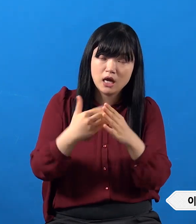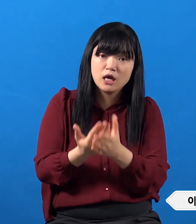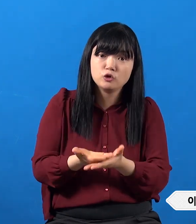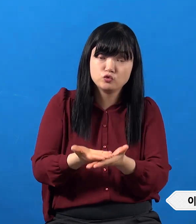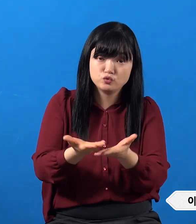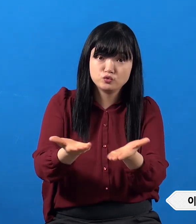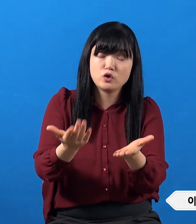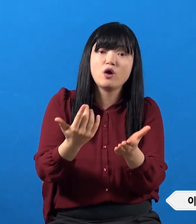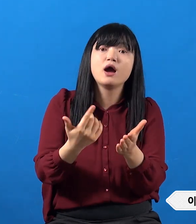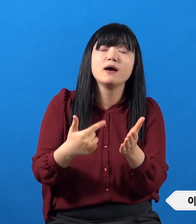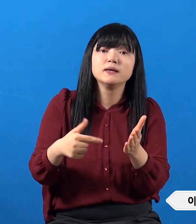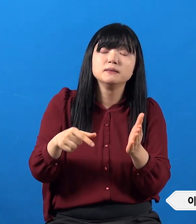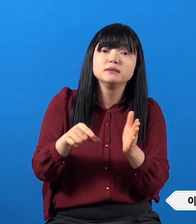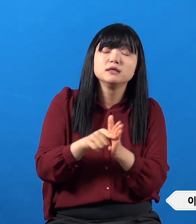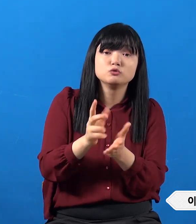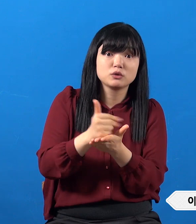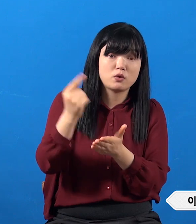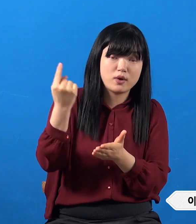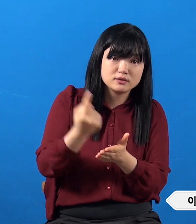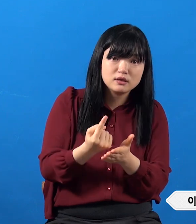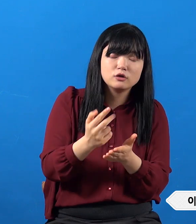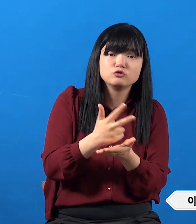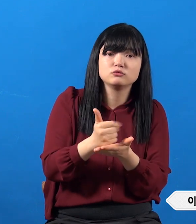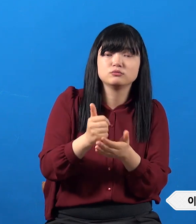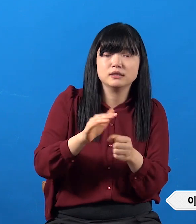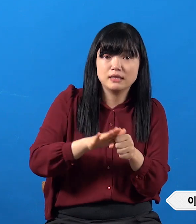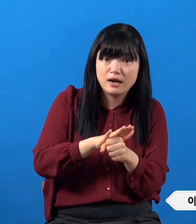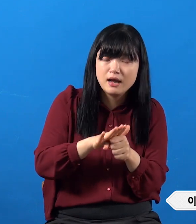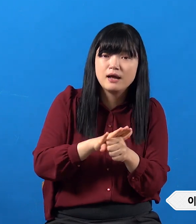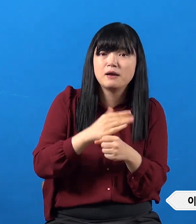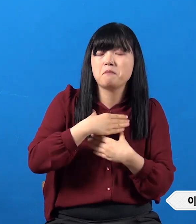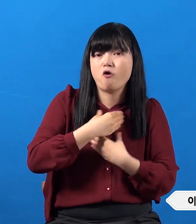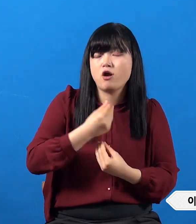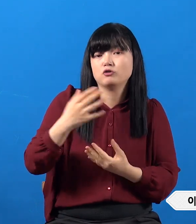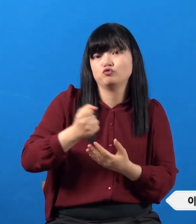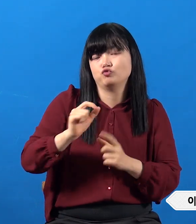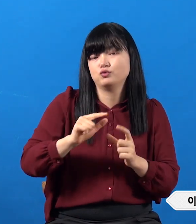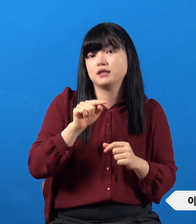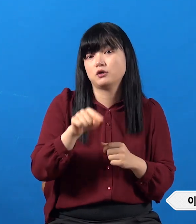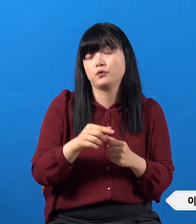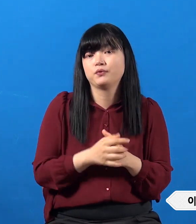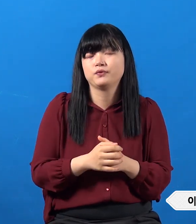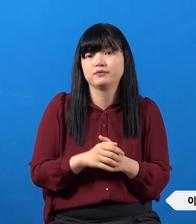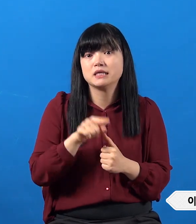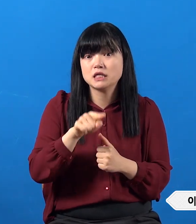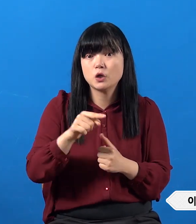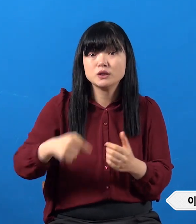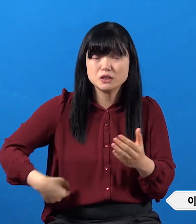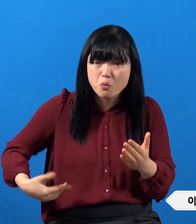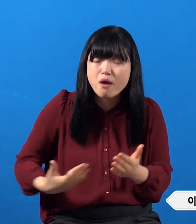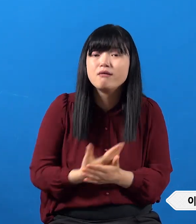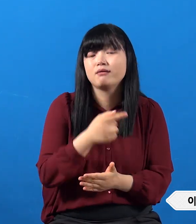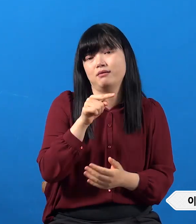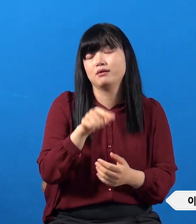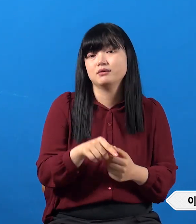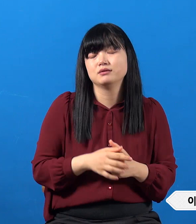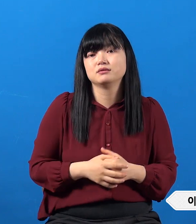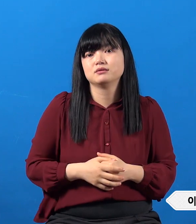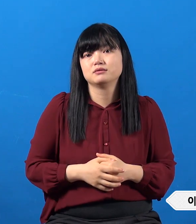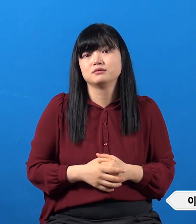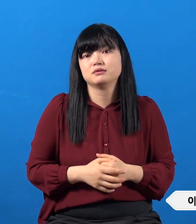다 주려 함이라. 주님께로 와서 그분의 사랑, 그분의 평안을 누리고 사는 것, 그렇게 돼야 회개한 것이다 이